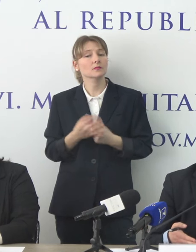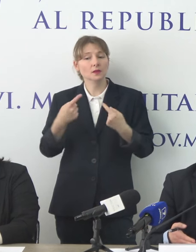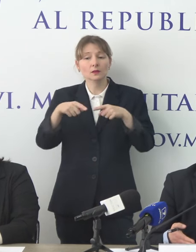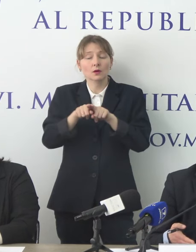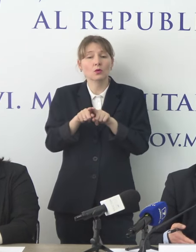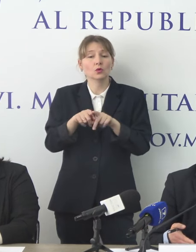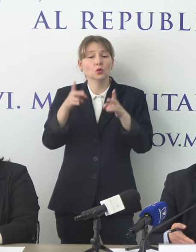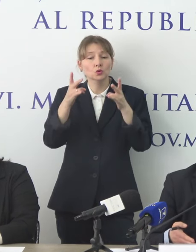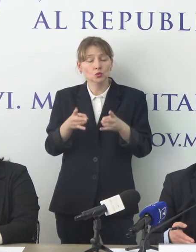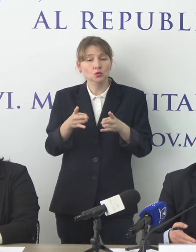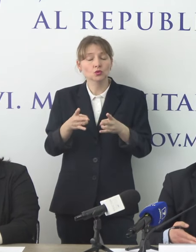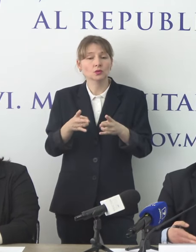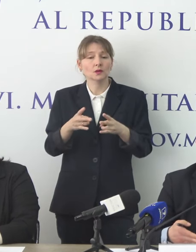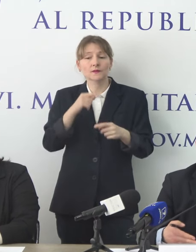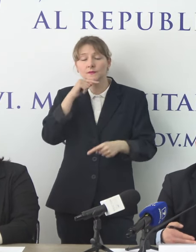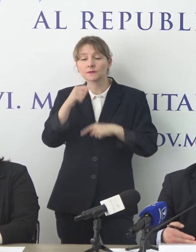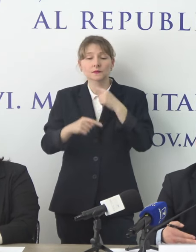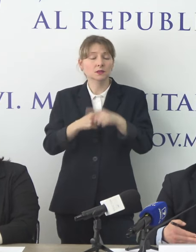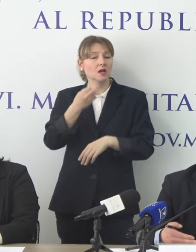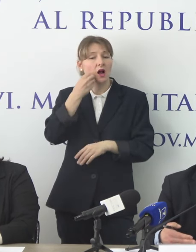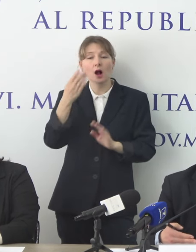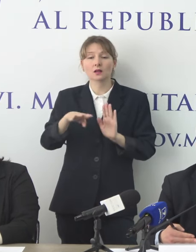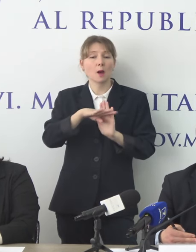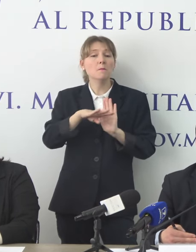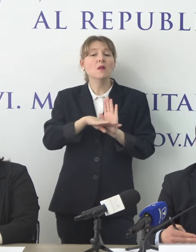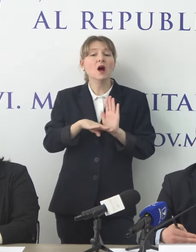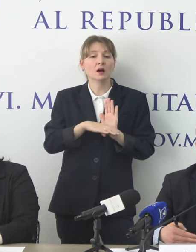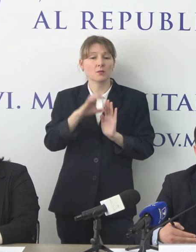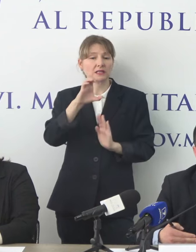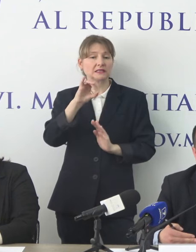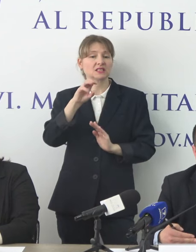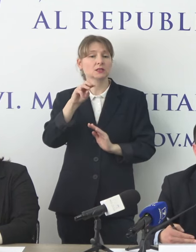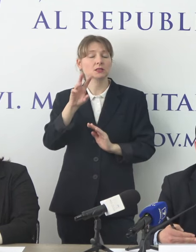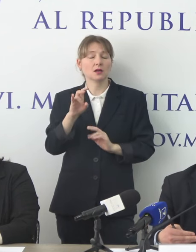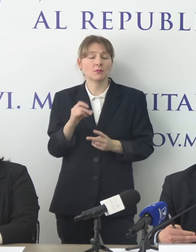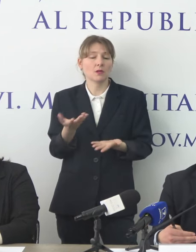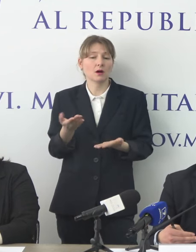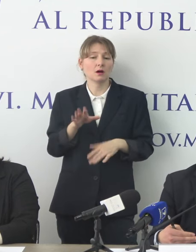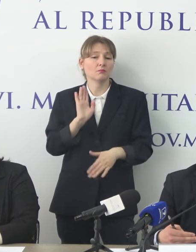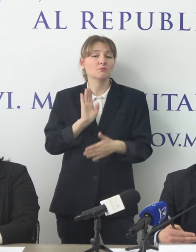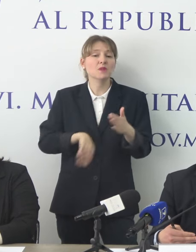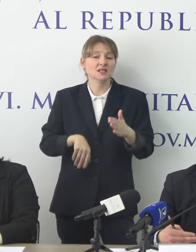asemenea cazuri se întâmplă atunci când un sistem este neglijat și este lipsit de investiții